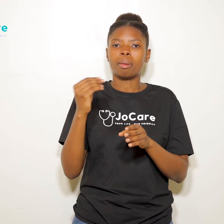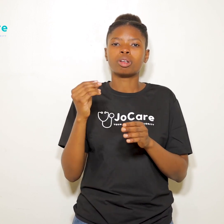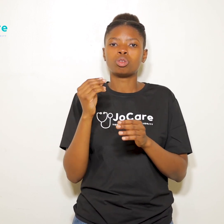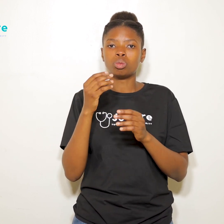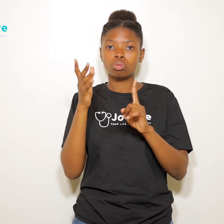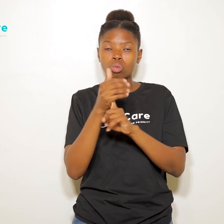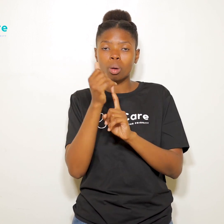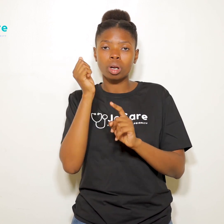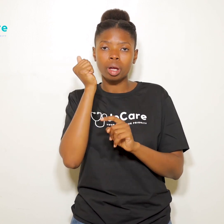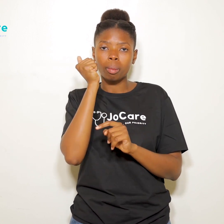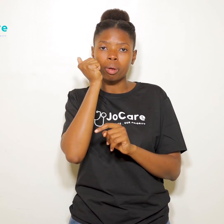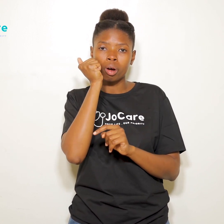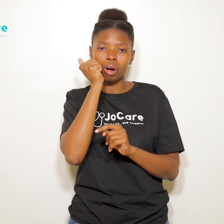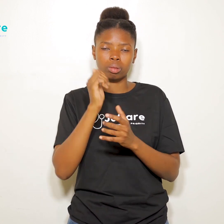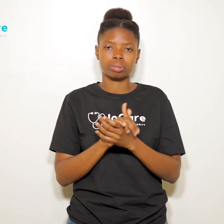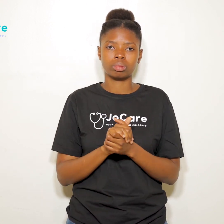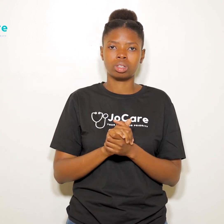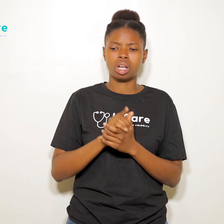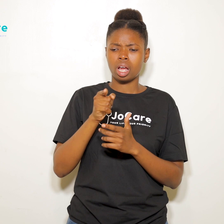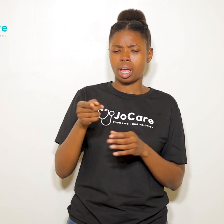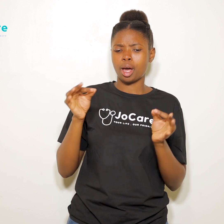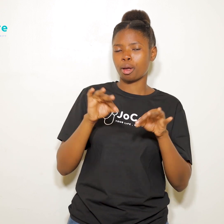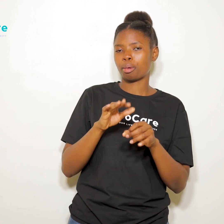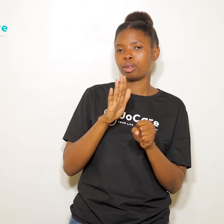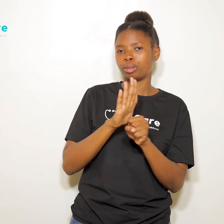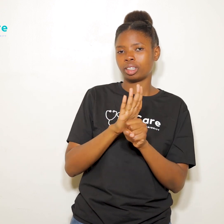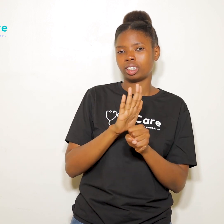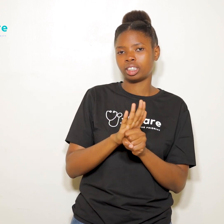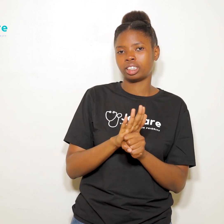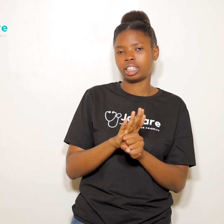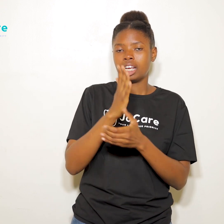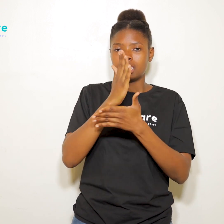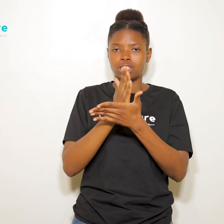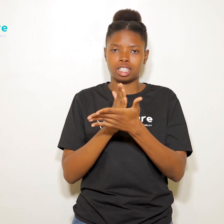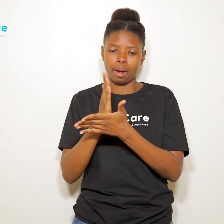ibintu ni byinshi cyane, reka tubigabanyemo ibice. Yego. Reka dufate